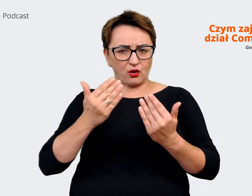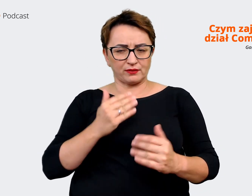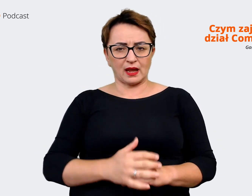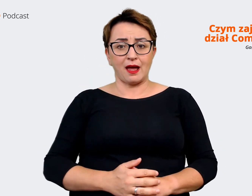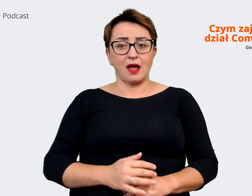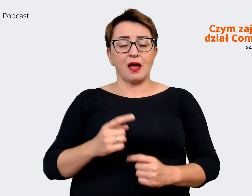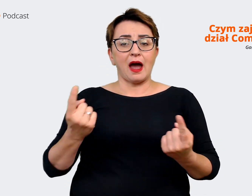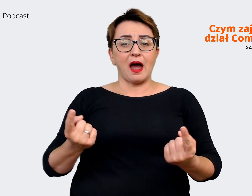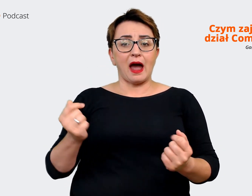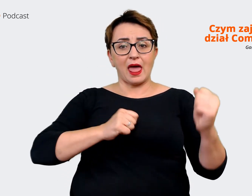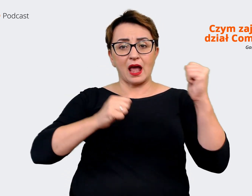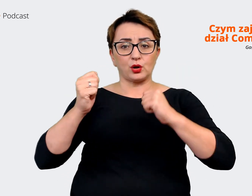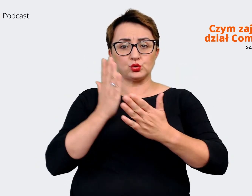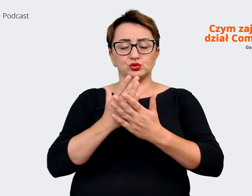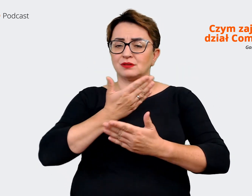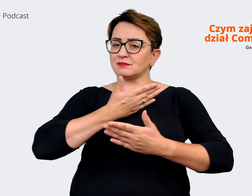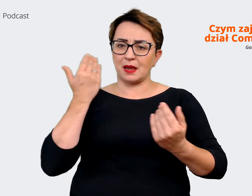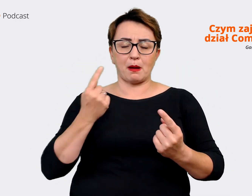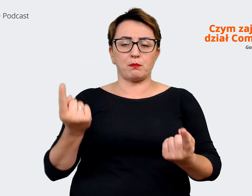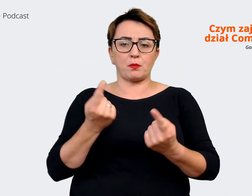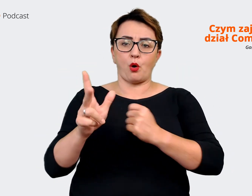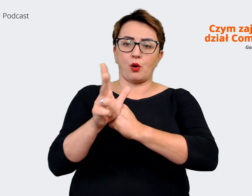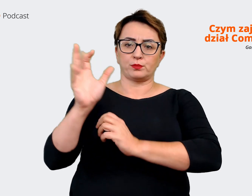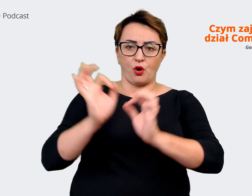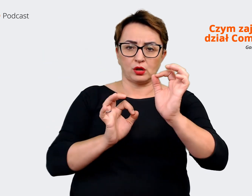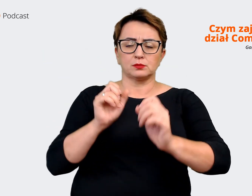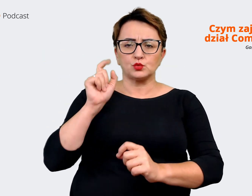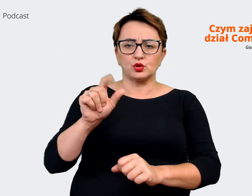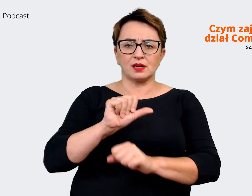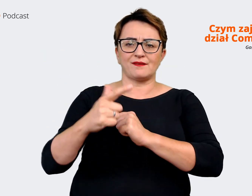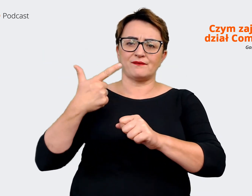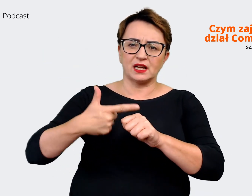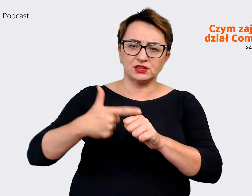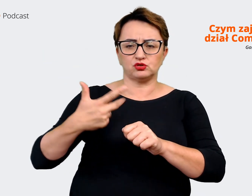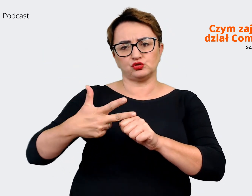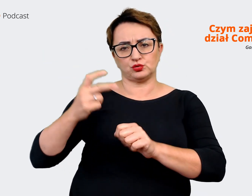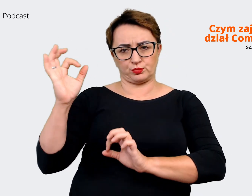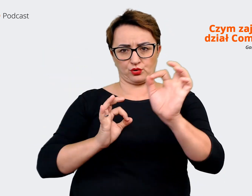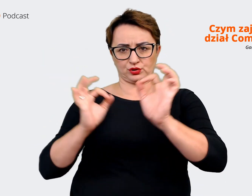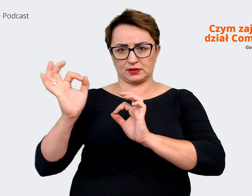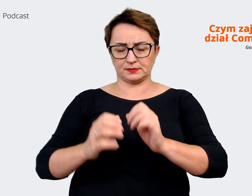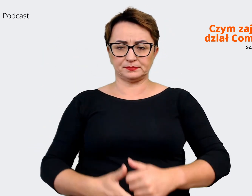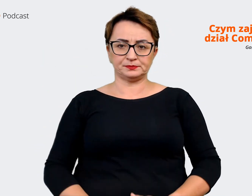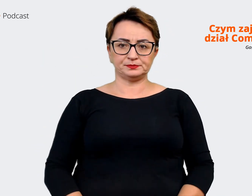Allegro już nie ma promocji 80%, są promocje 20%, 30%.